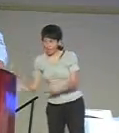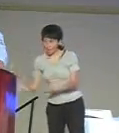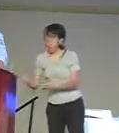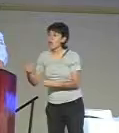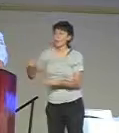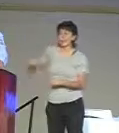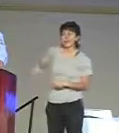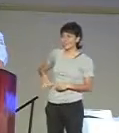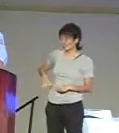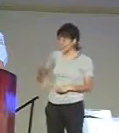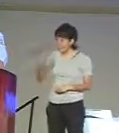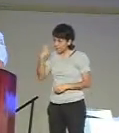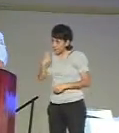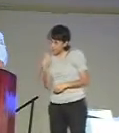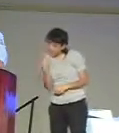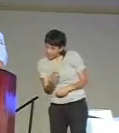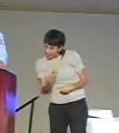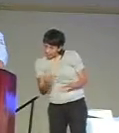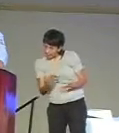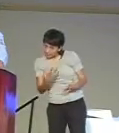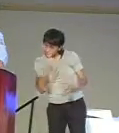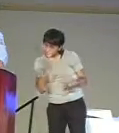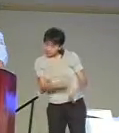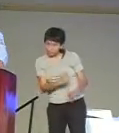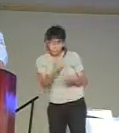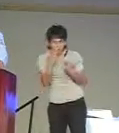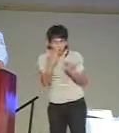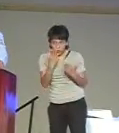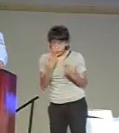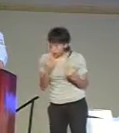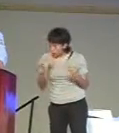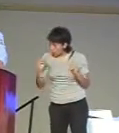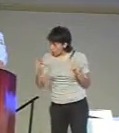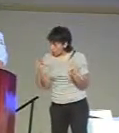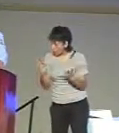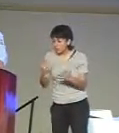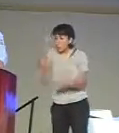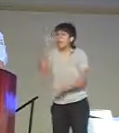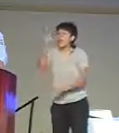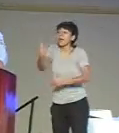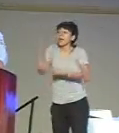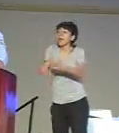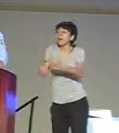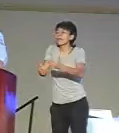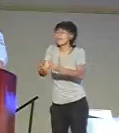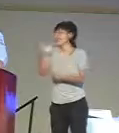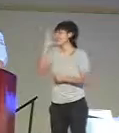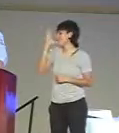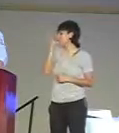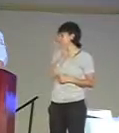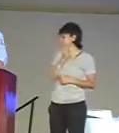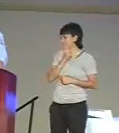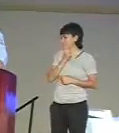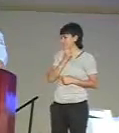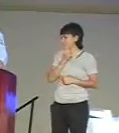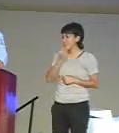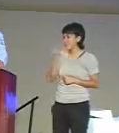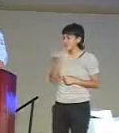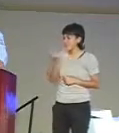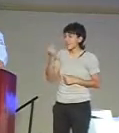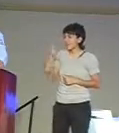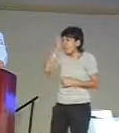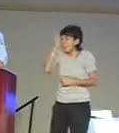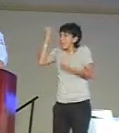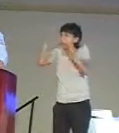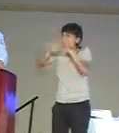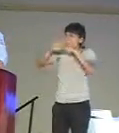federativas, esto no avanza. Y esto, por supuesto, que involucra estrategias de seguimiento a nivel